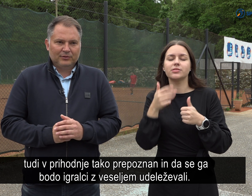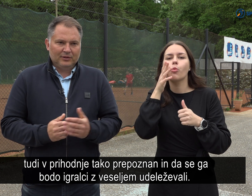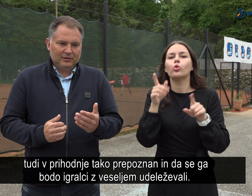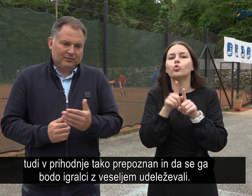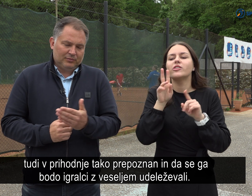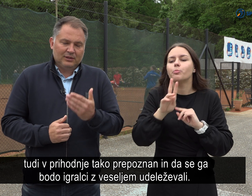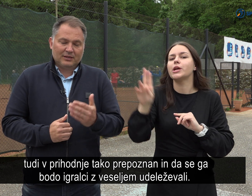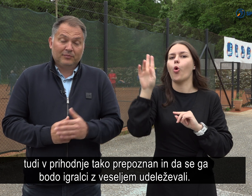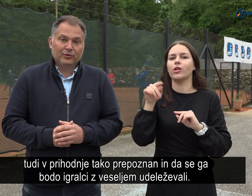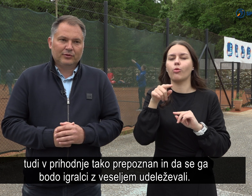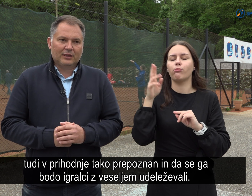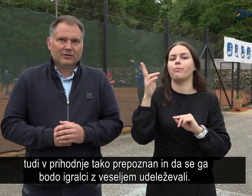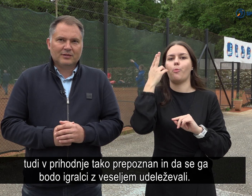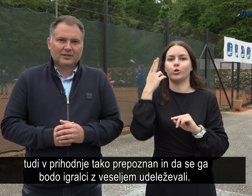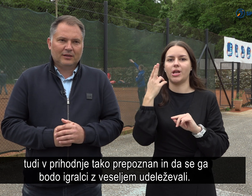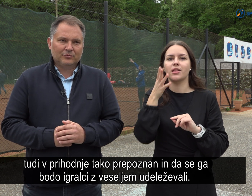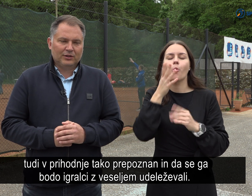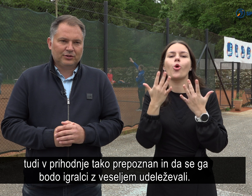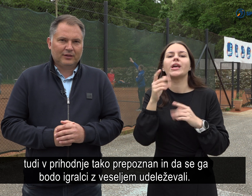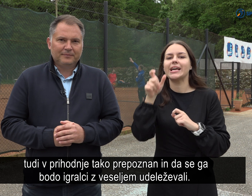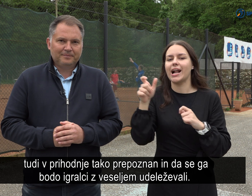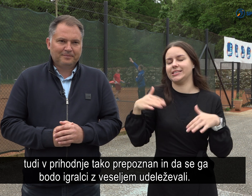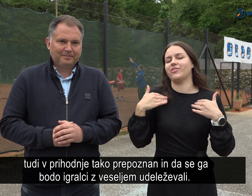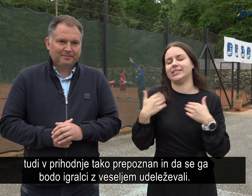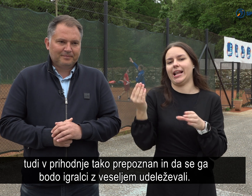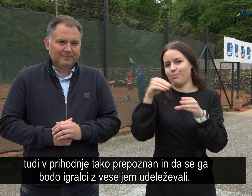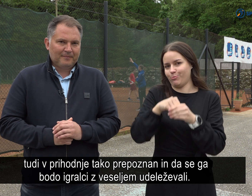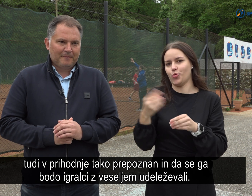in da se ga bojo igralci z veseljem udeleževali.